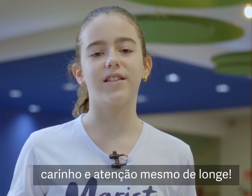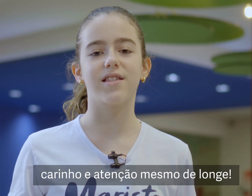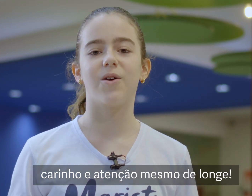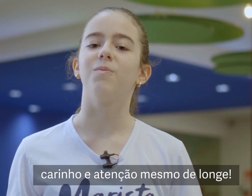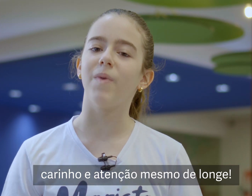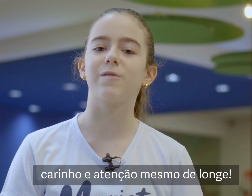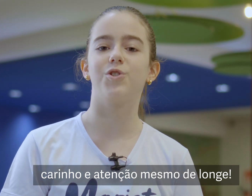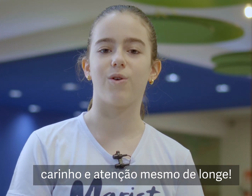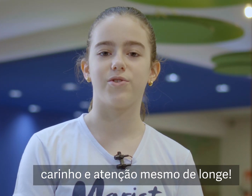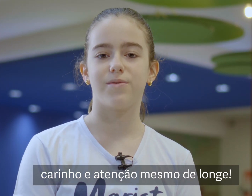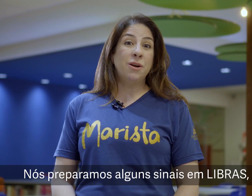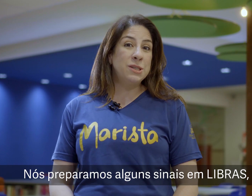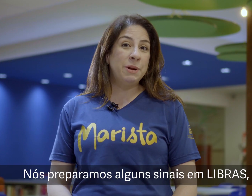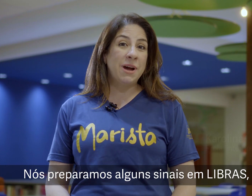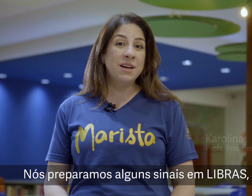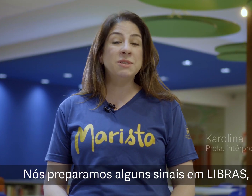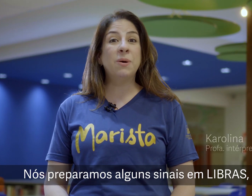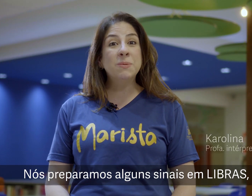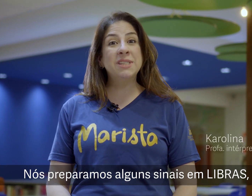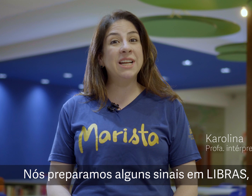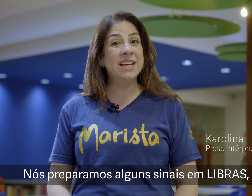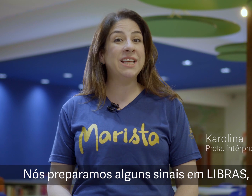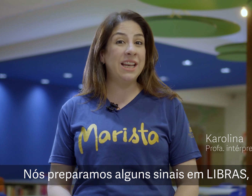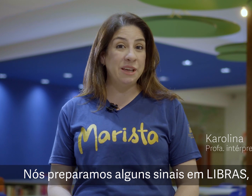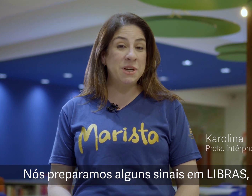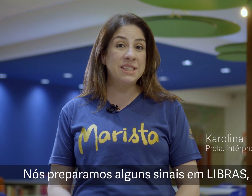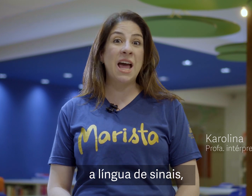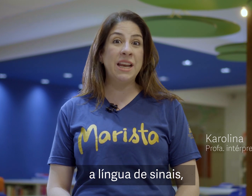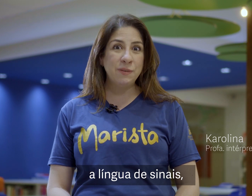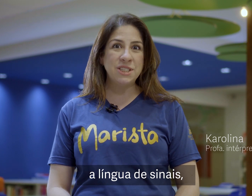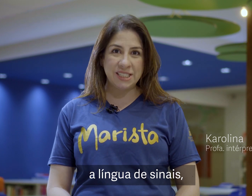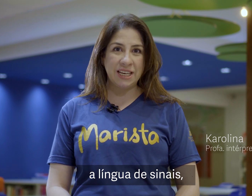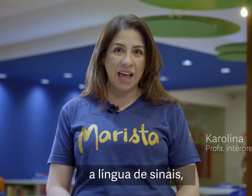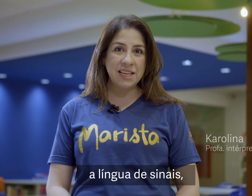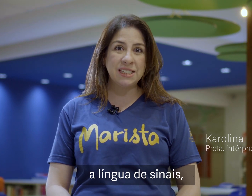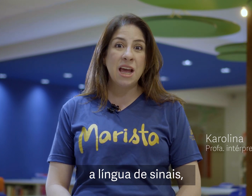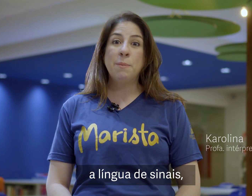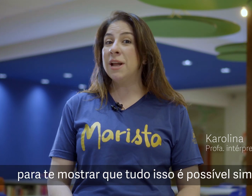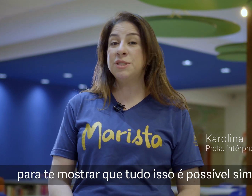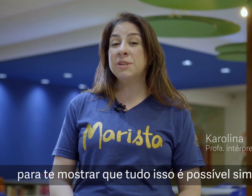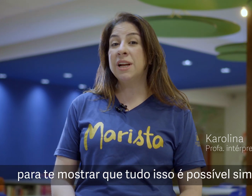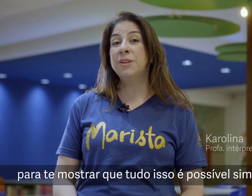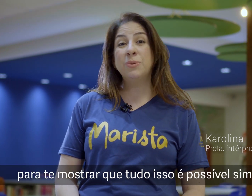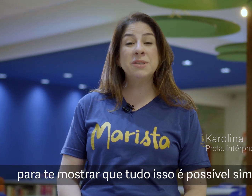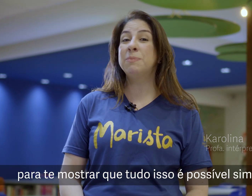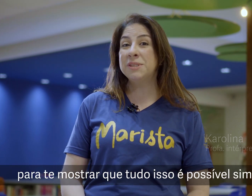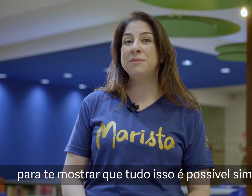atenção mesmo de longe. Nós preparamos alguns sinais em Libras, a língua de sinais, para te mostrar que tudo isso é possível